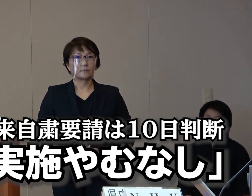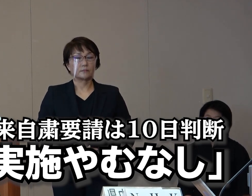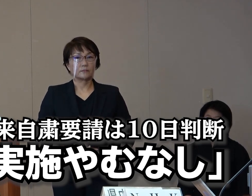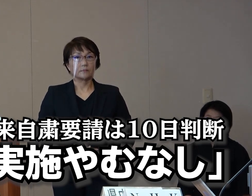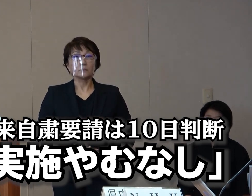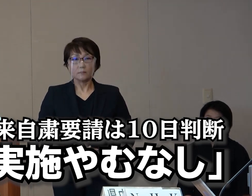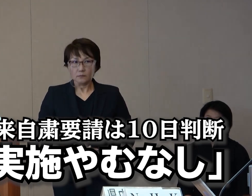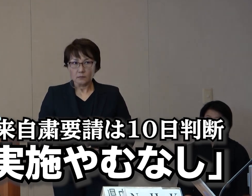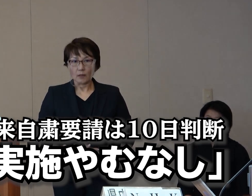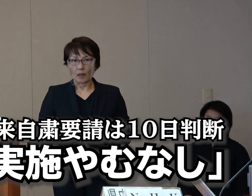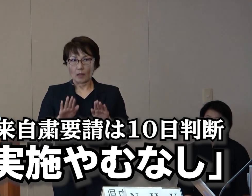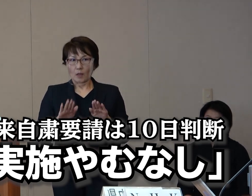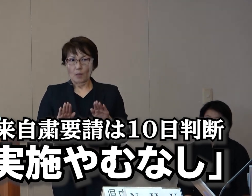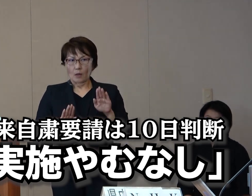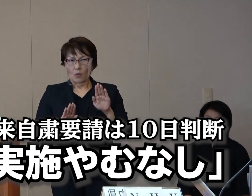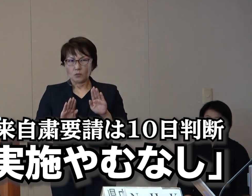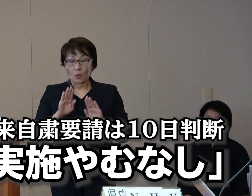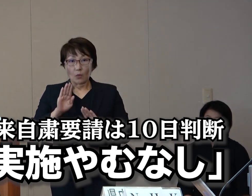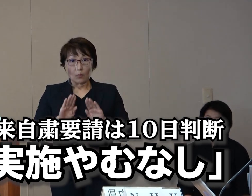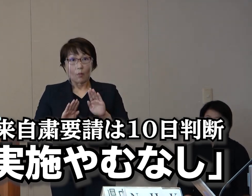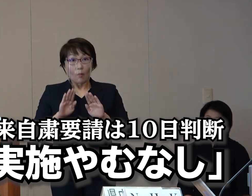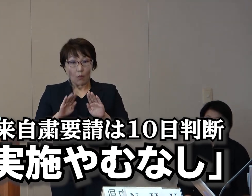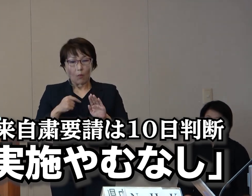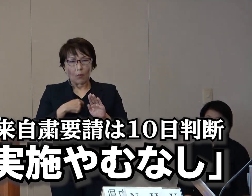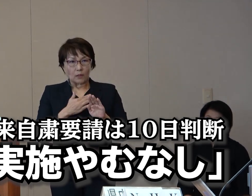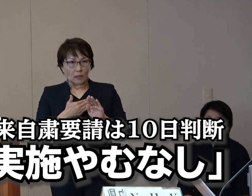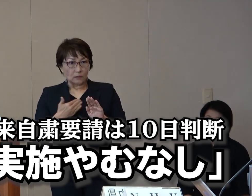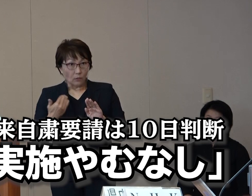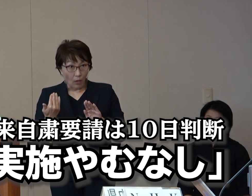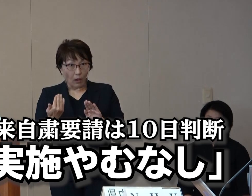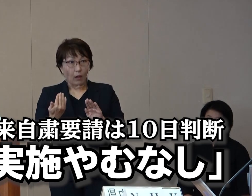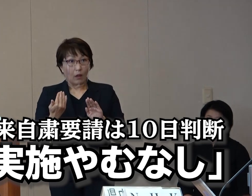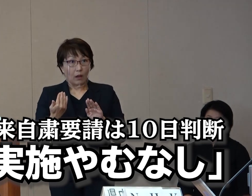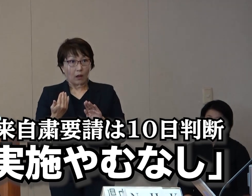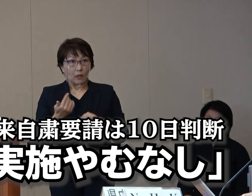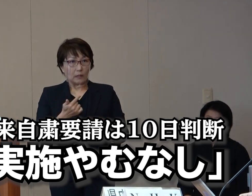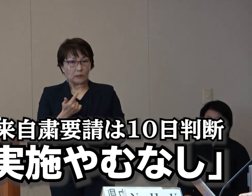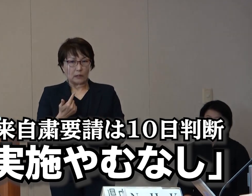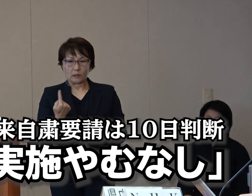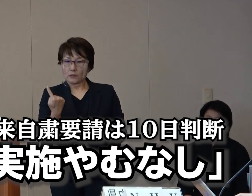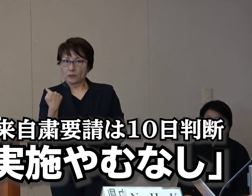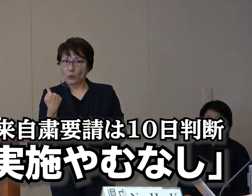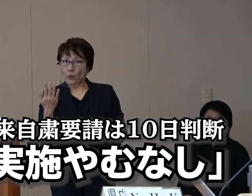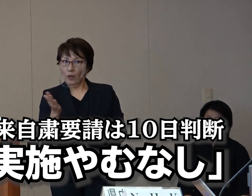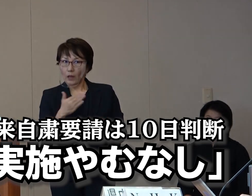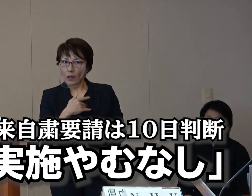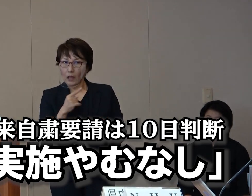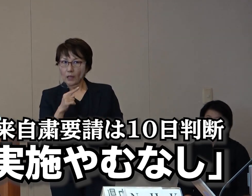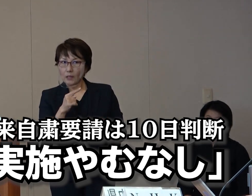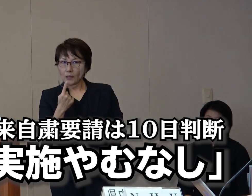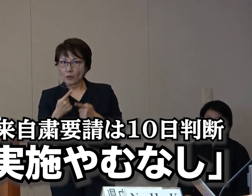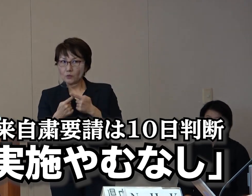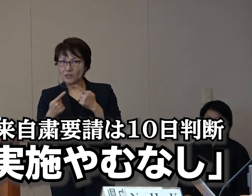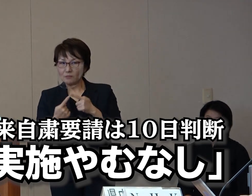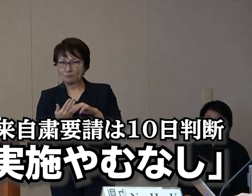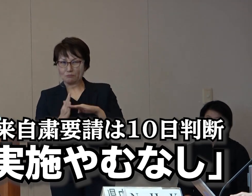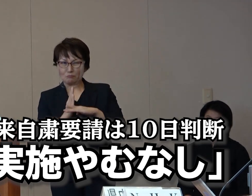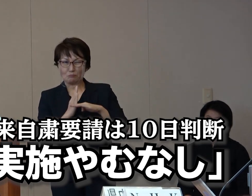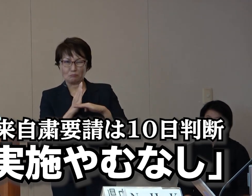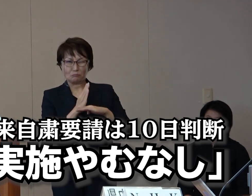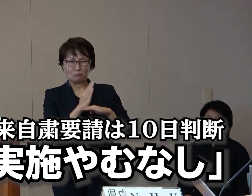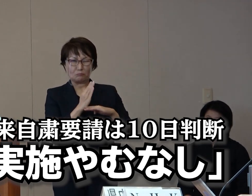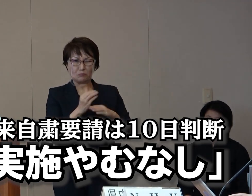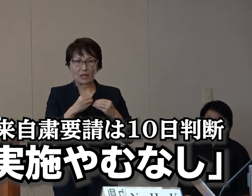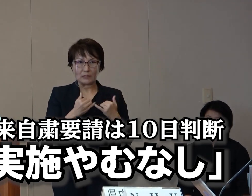からこの状況ををよる非常にその前日から102行